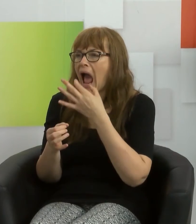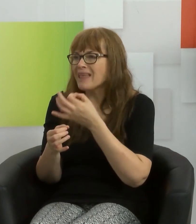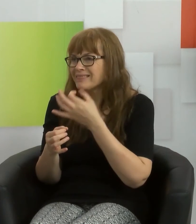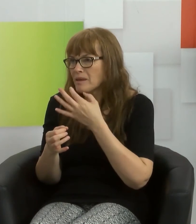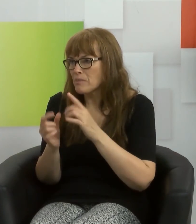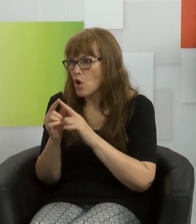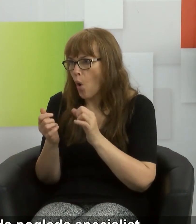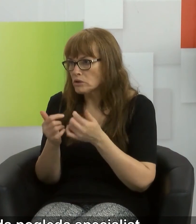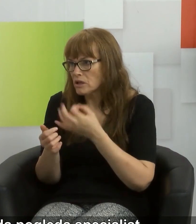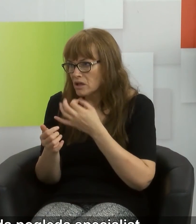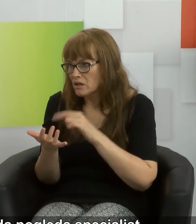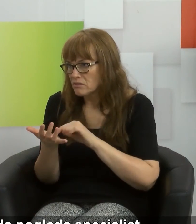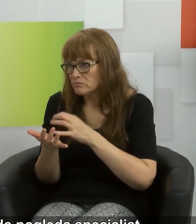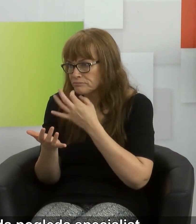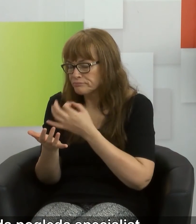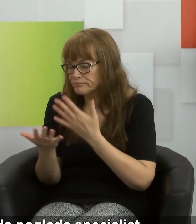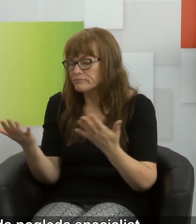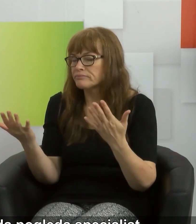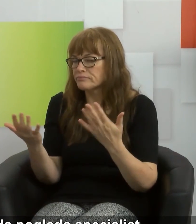antibiotiki.